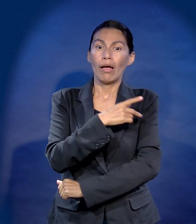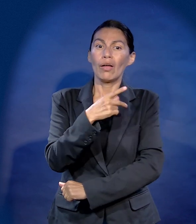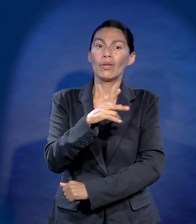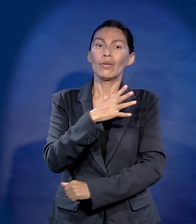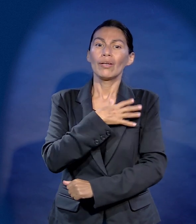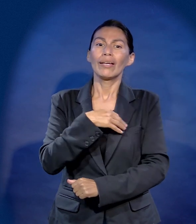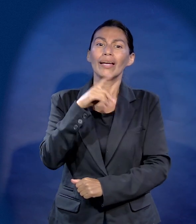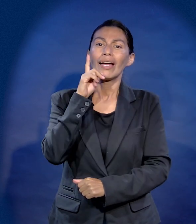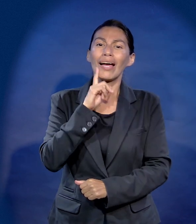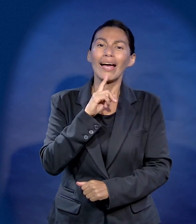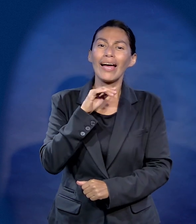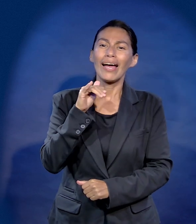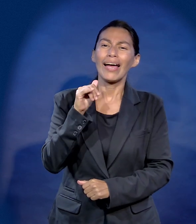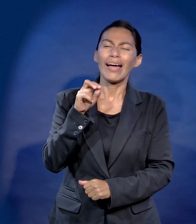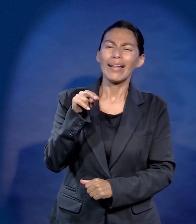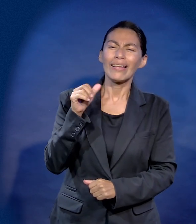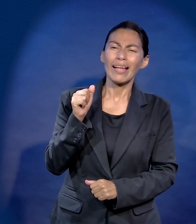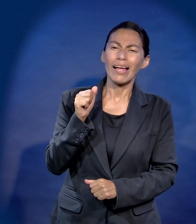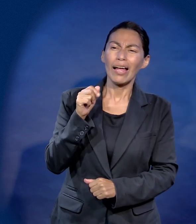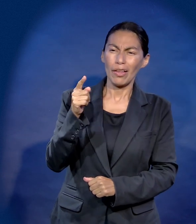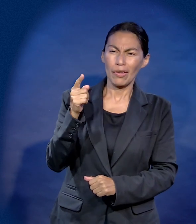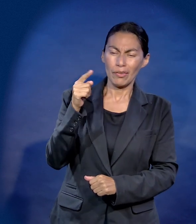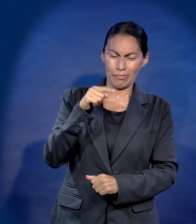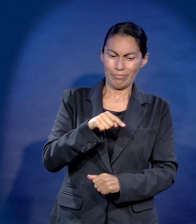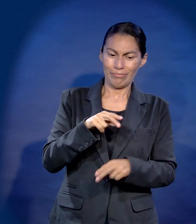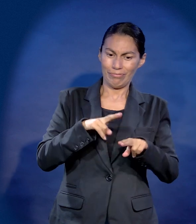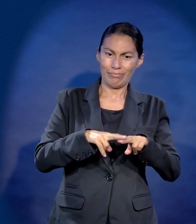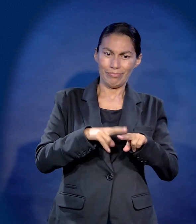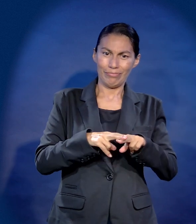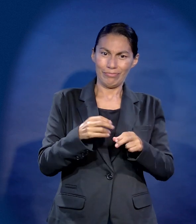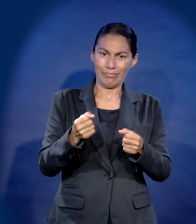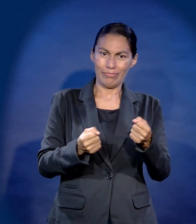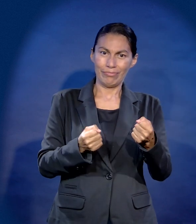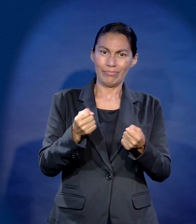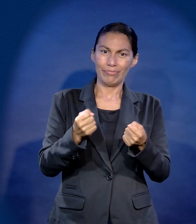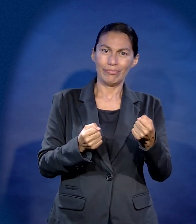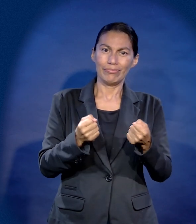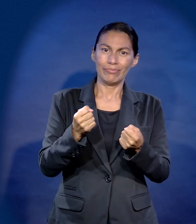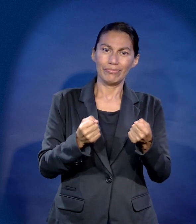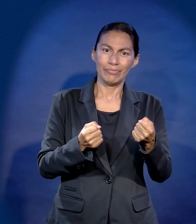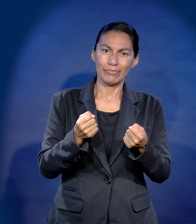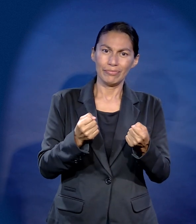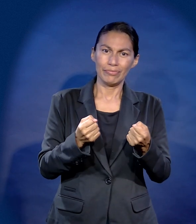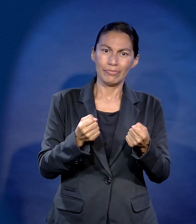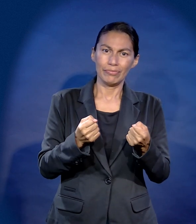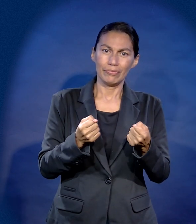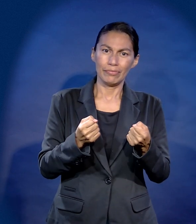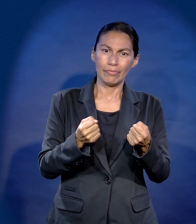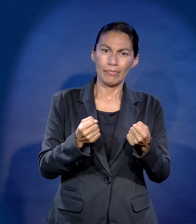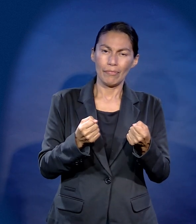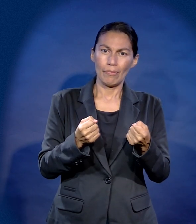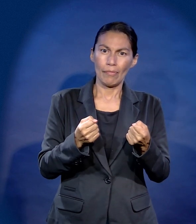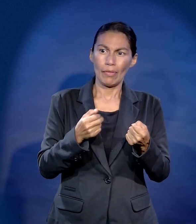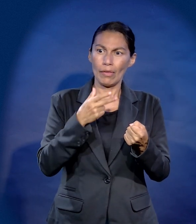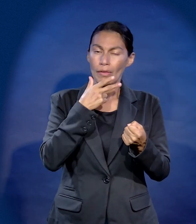emoción sube a tal nivel que el piloto le dice a su hija, Yana, ¿te gustaría sentarte y pilotear el avión?